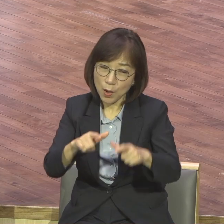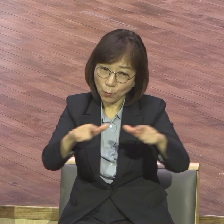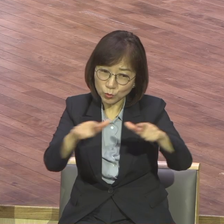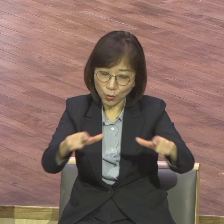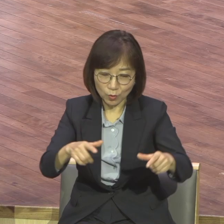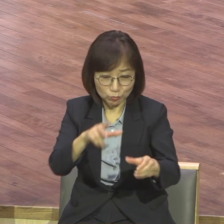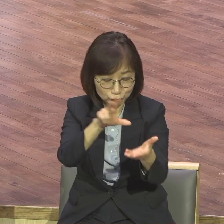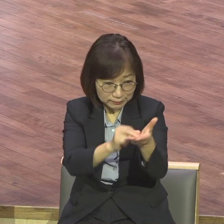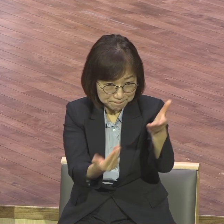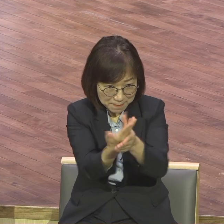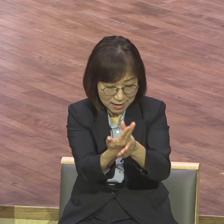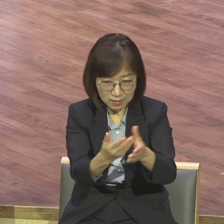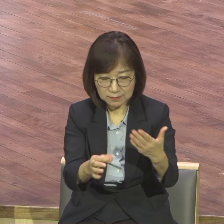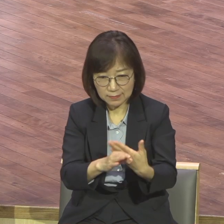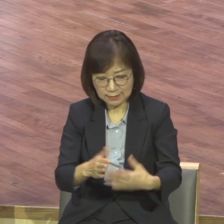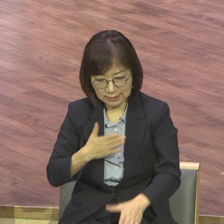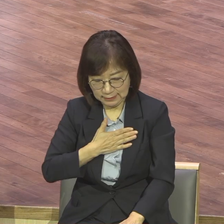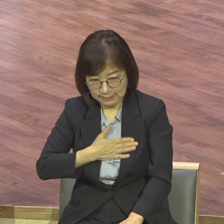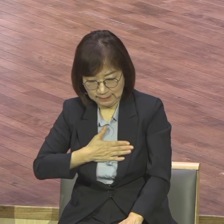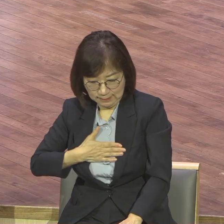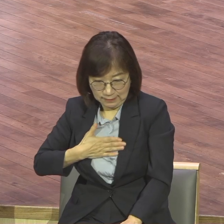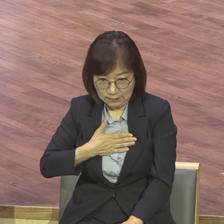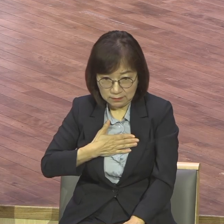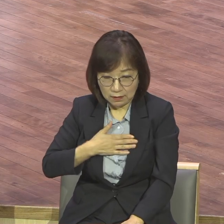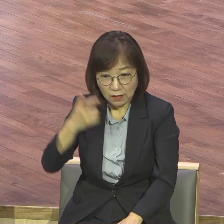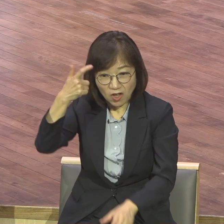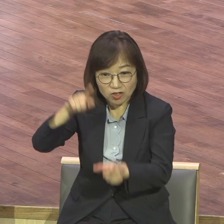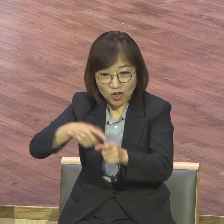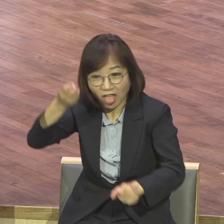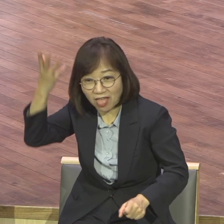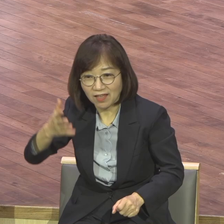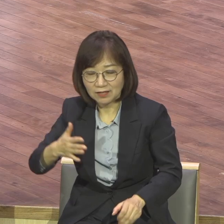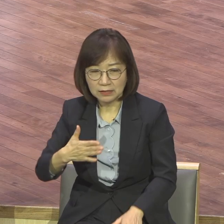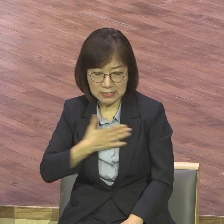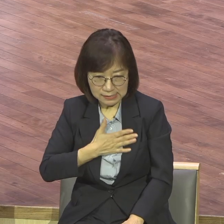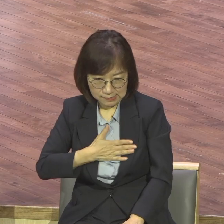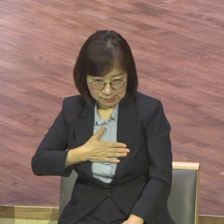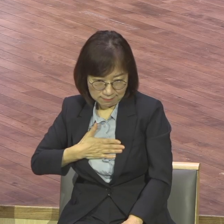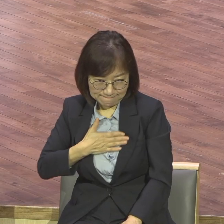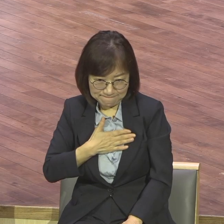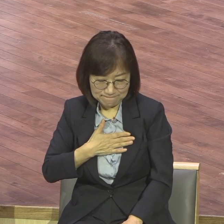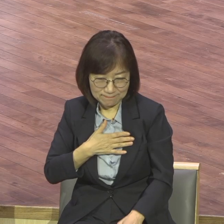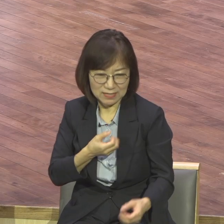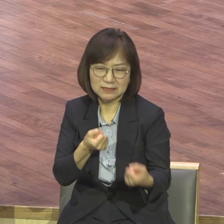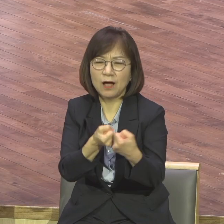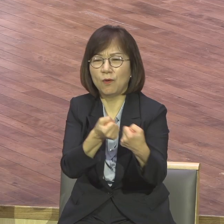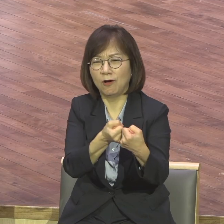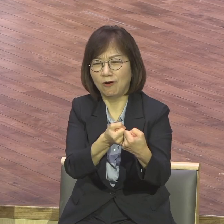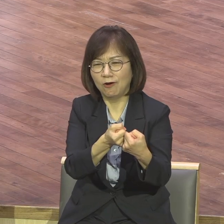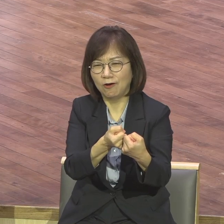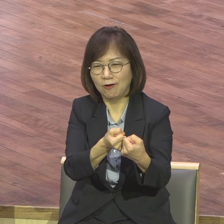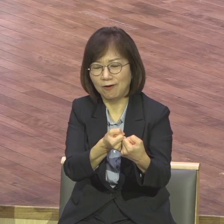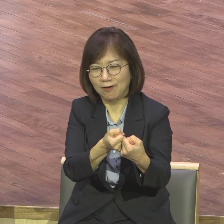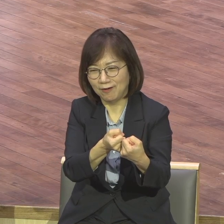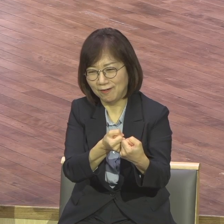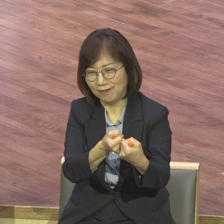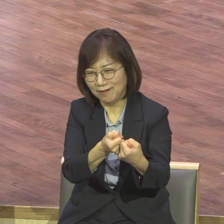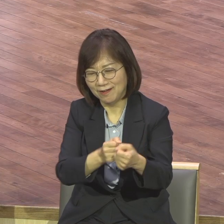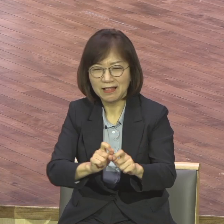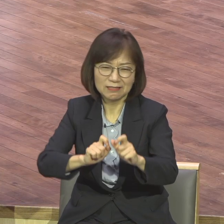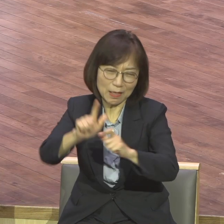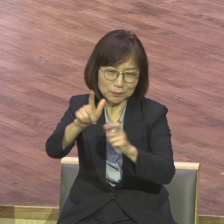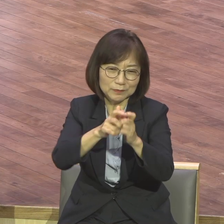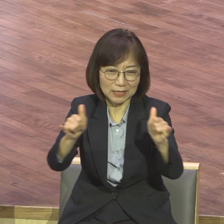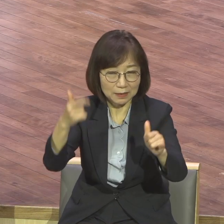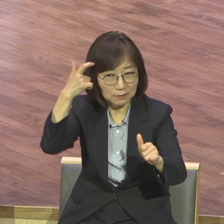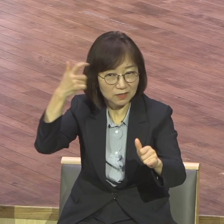싸우지요. 감정이 문제 앞서지요. 자존심이 앞서지요. 그러니까 영적 싸움을 안 싸우지요. 대부분은 다